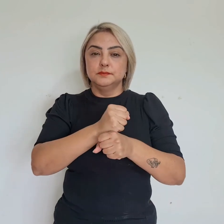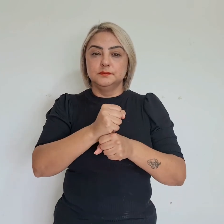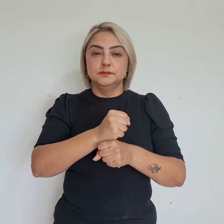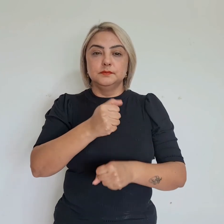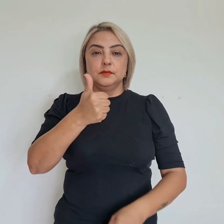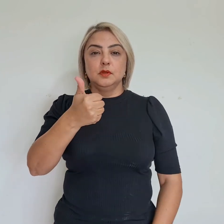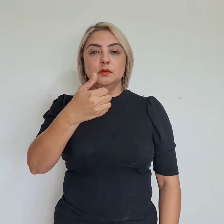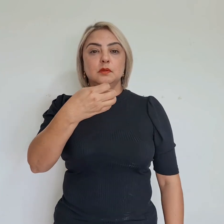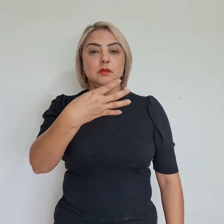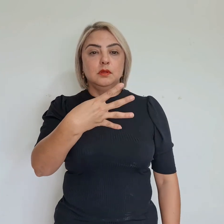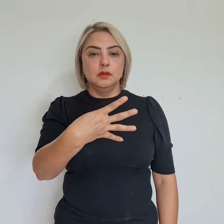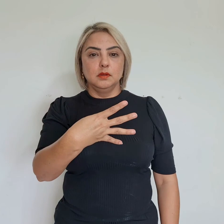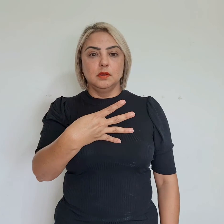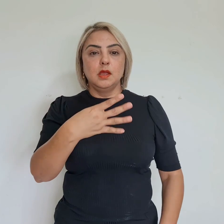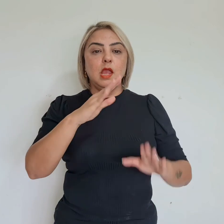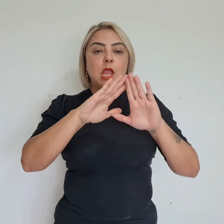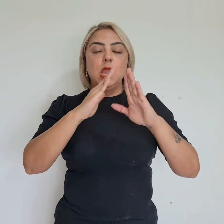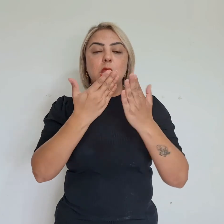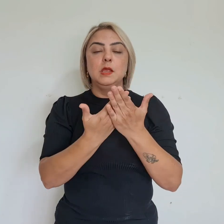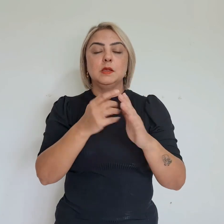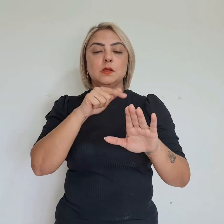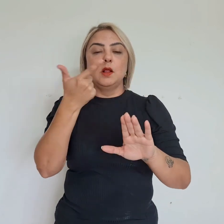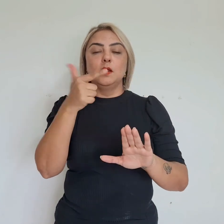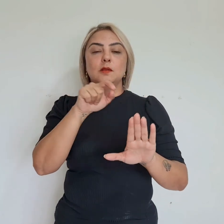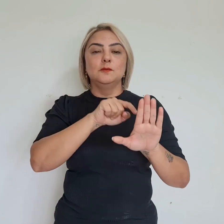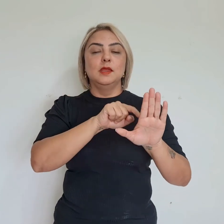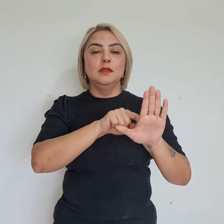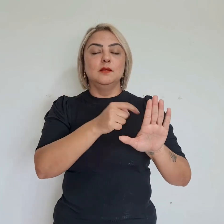7.180/2014, escola sem partido. PL